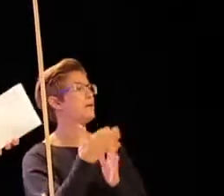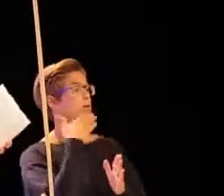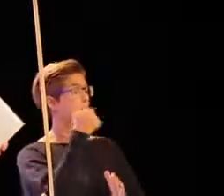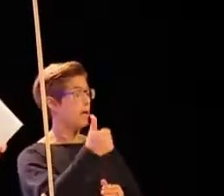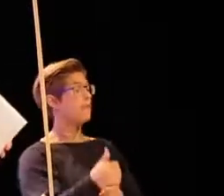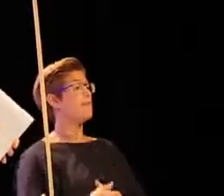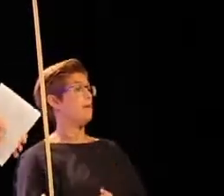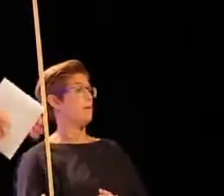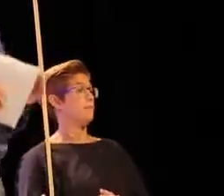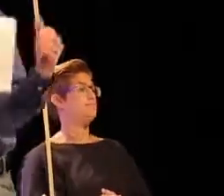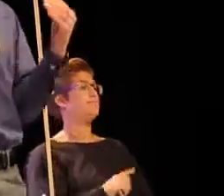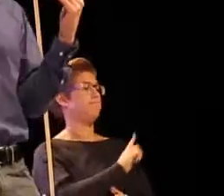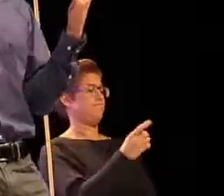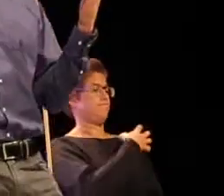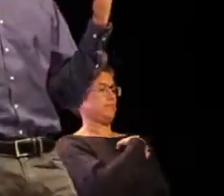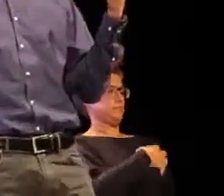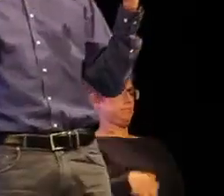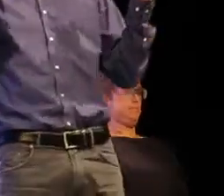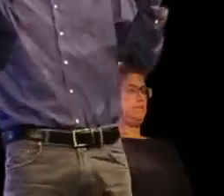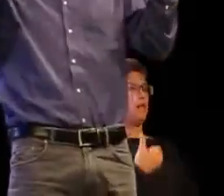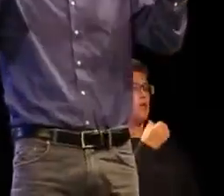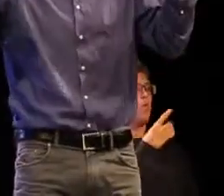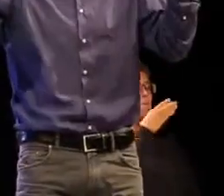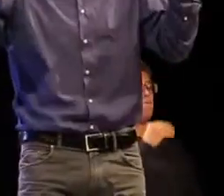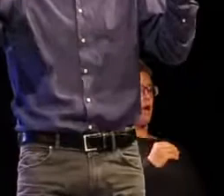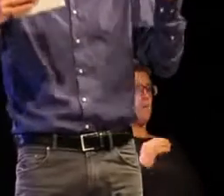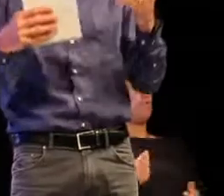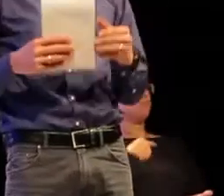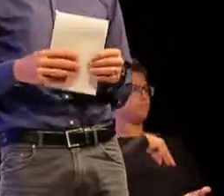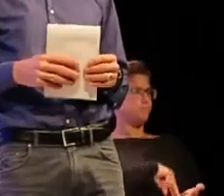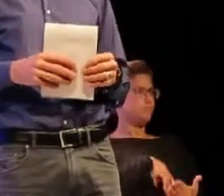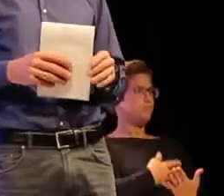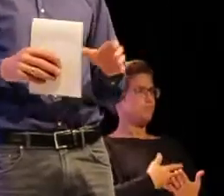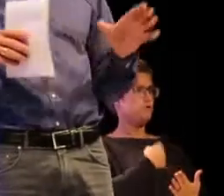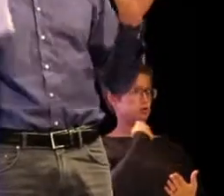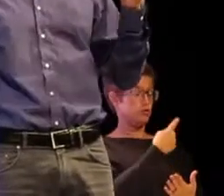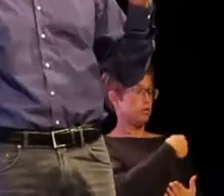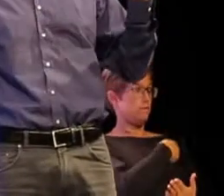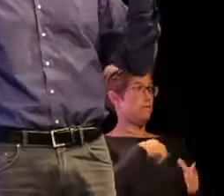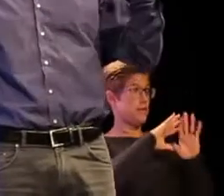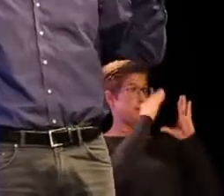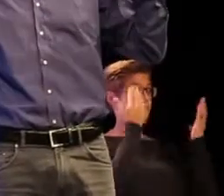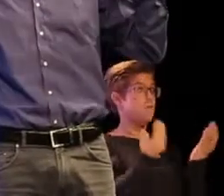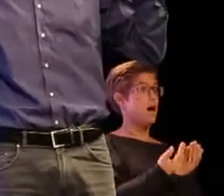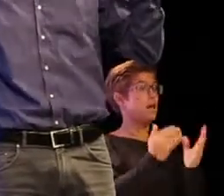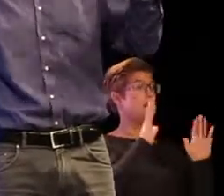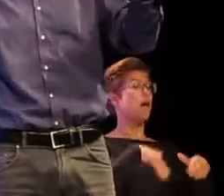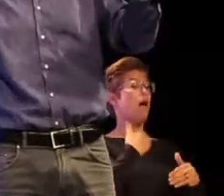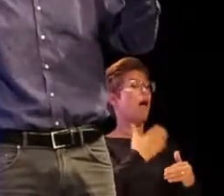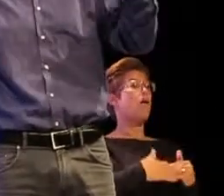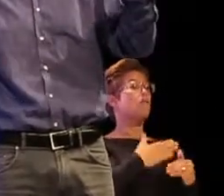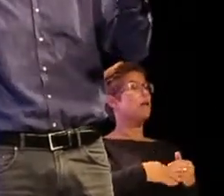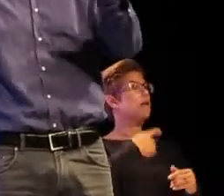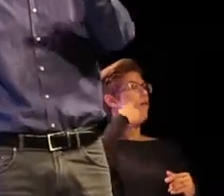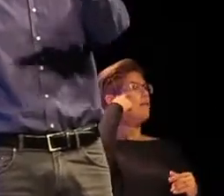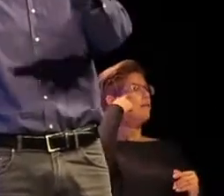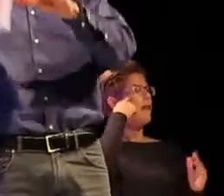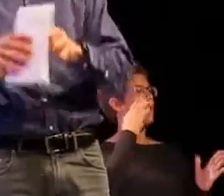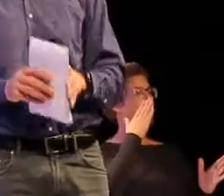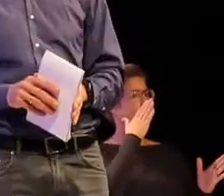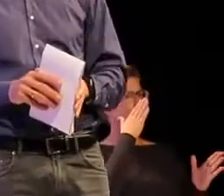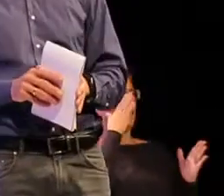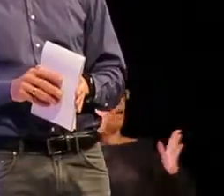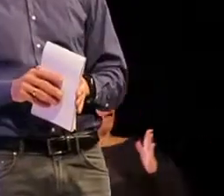som jag fullständigt håller med om. Världen har redan tippat över till en logik där hållbarhet är vägen